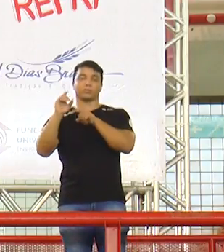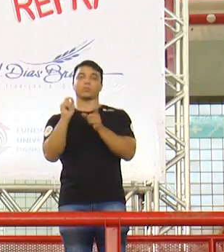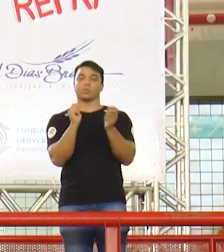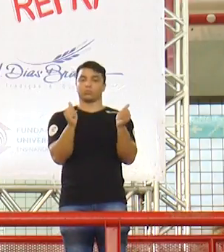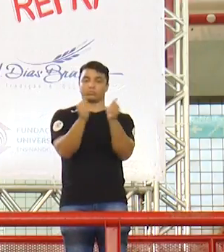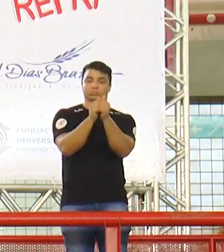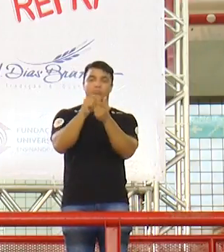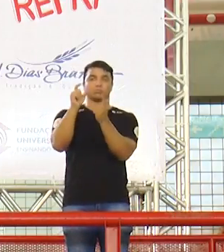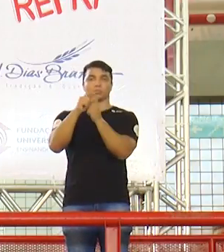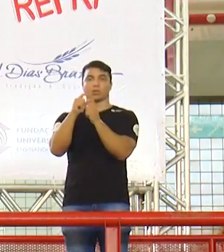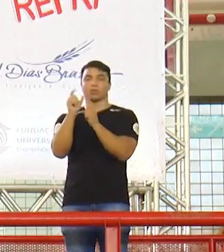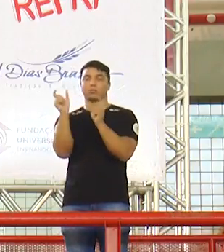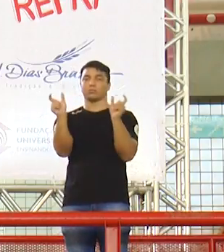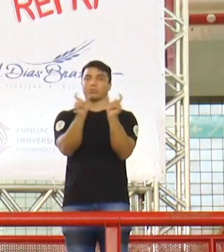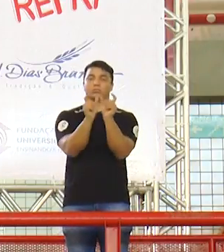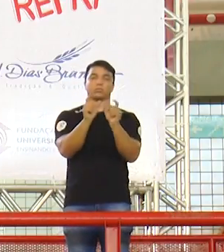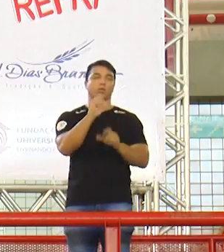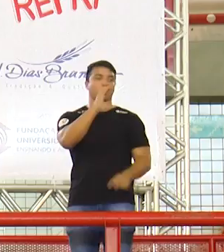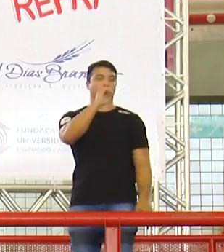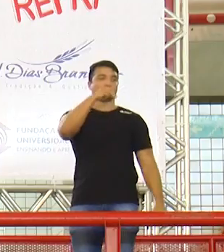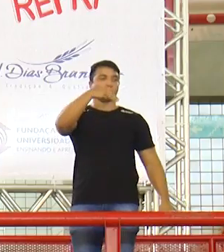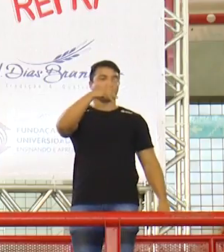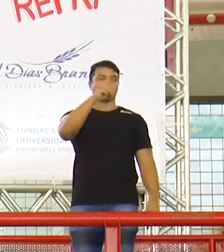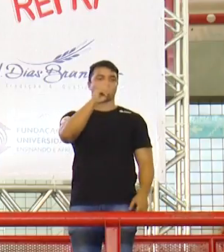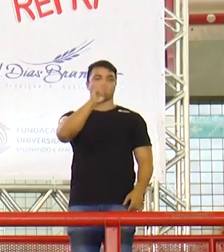palavras, composição.